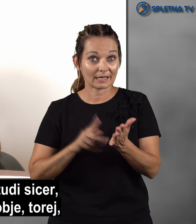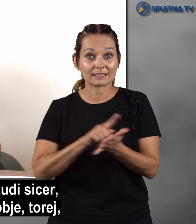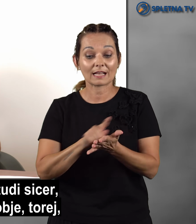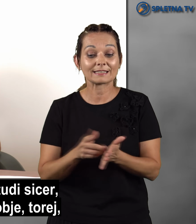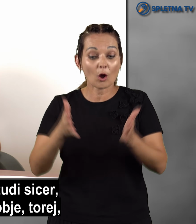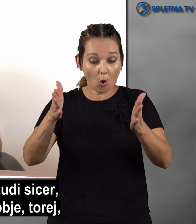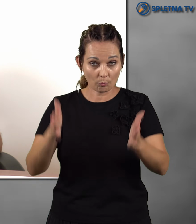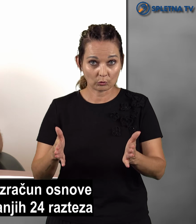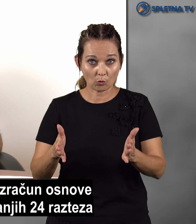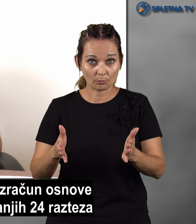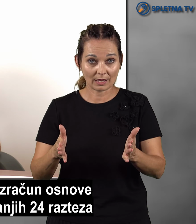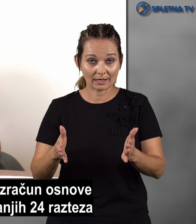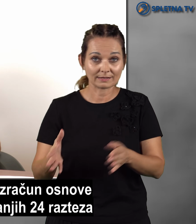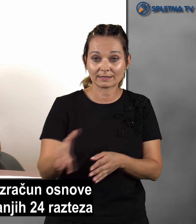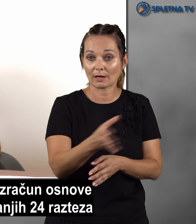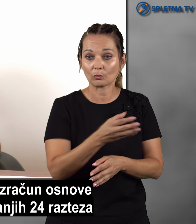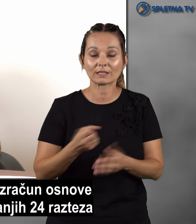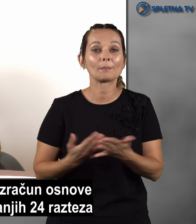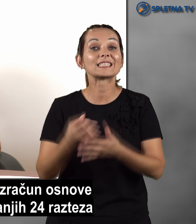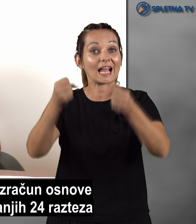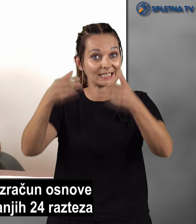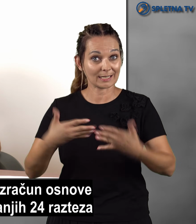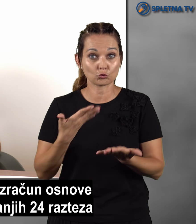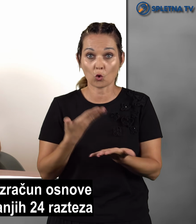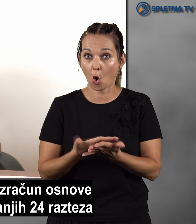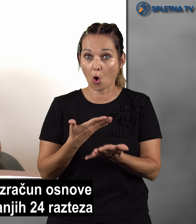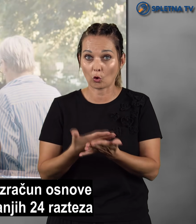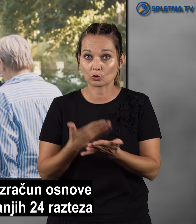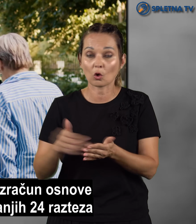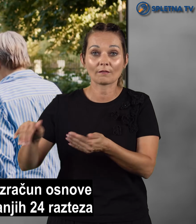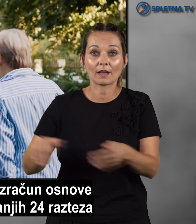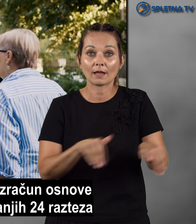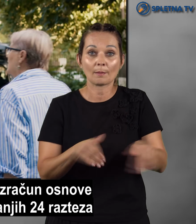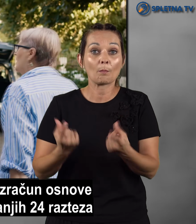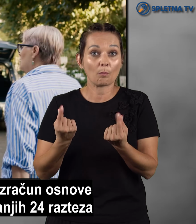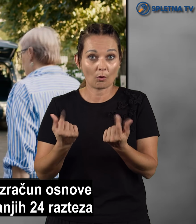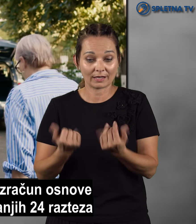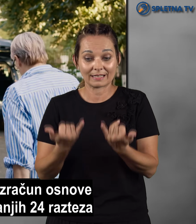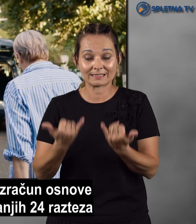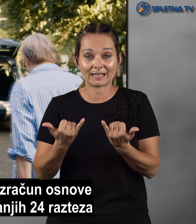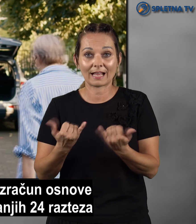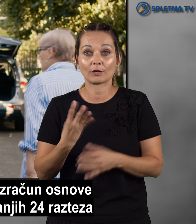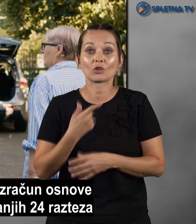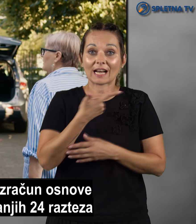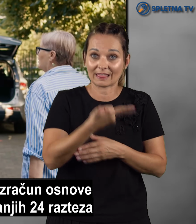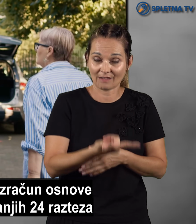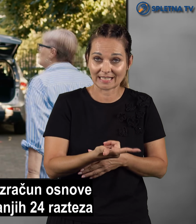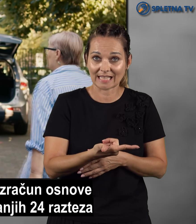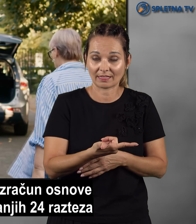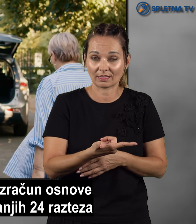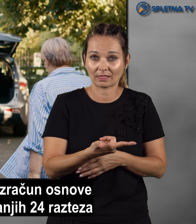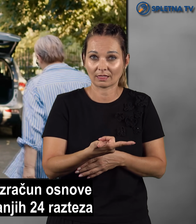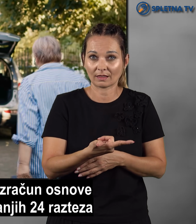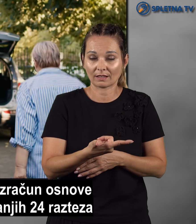se obdobje, ki se vzame za izračun osnove pokojnin, iz sedanjih